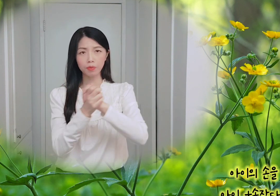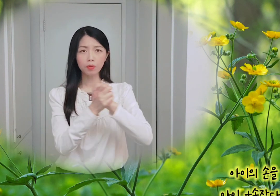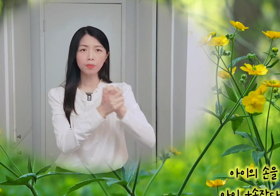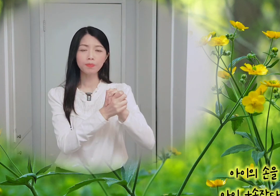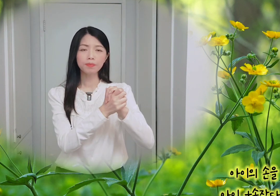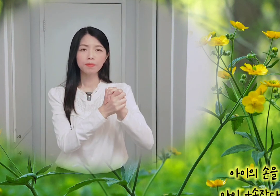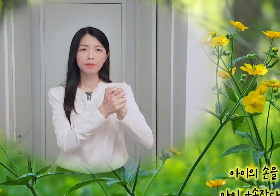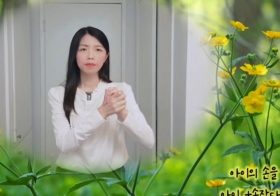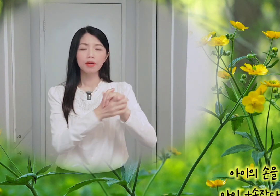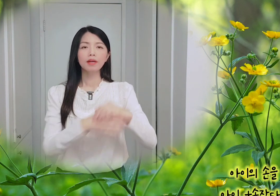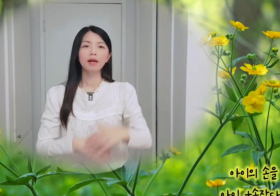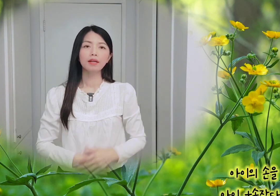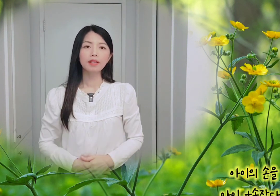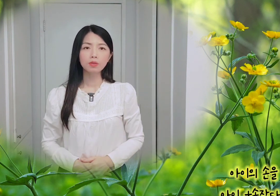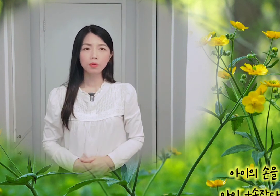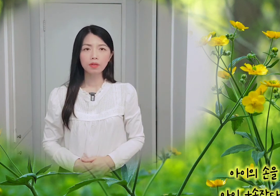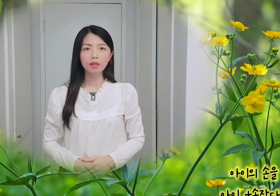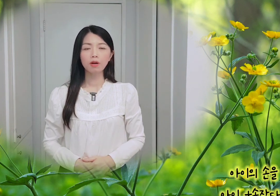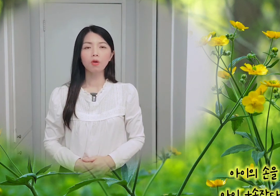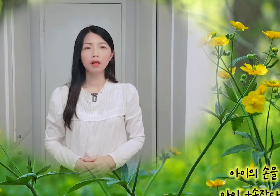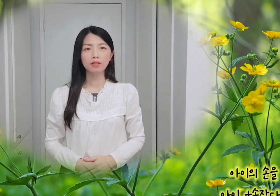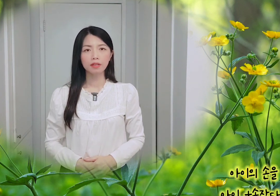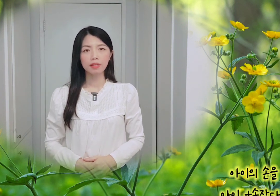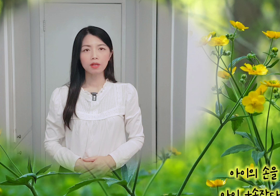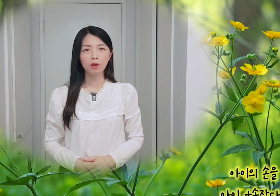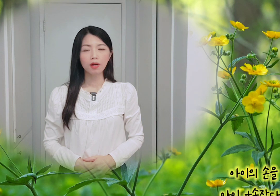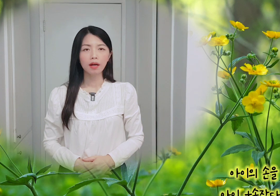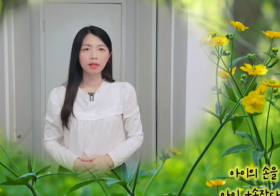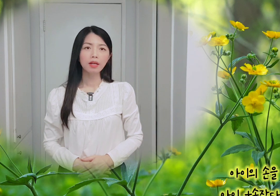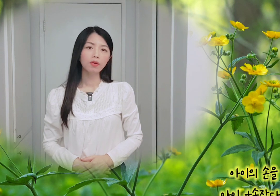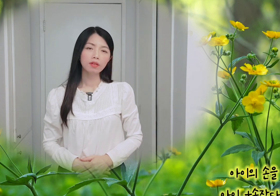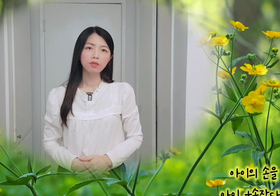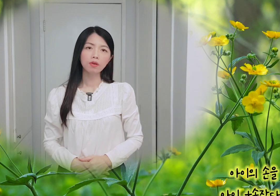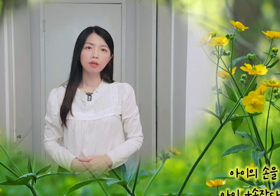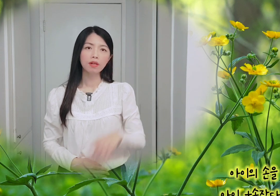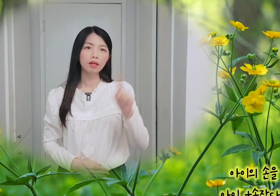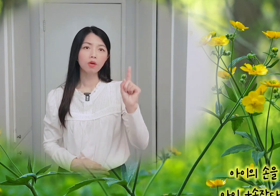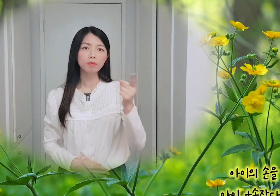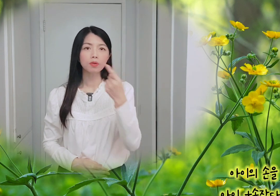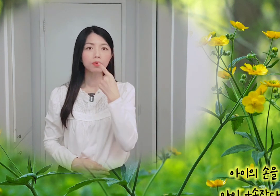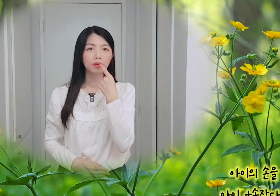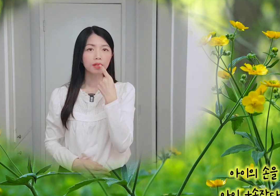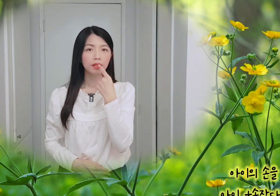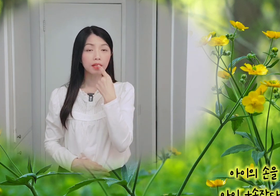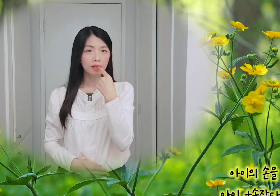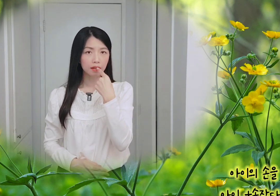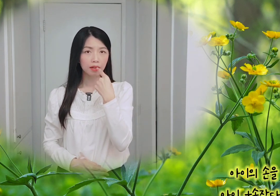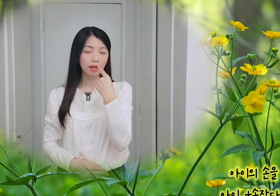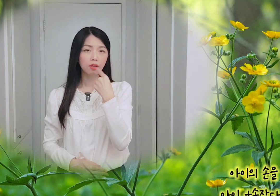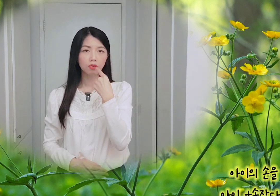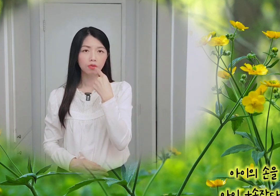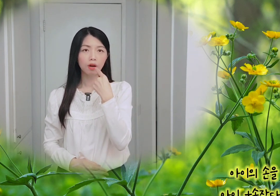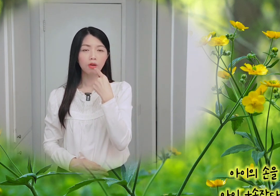손을 잡고 안개 속을 걸어가는 듯 했어. 안개라고 하는 뜻의 수어는 일단 검지로